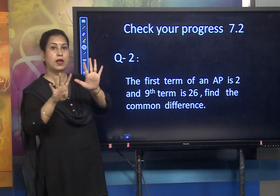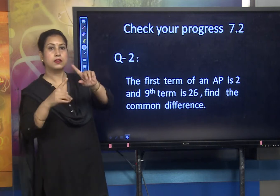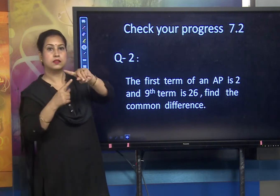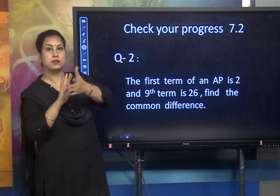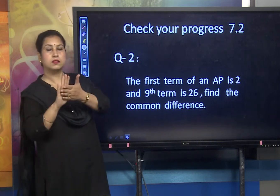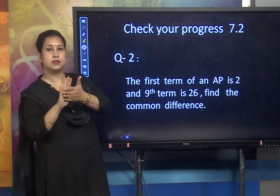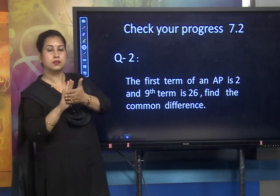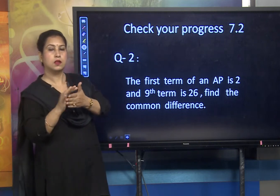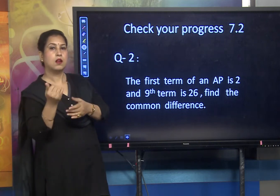और